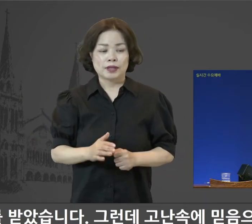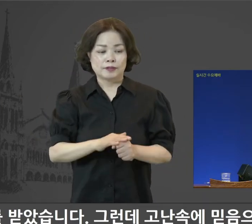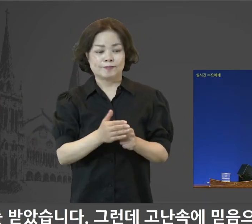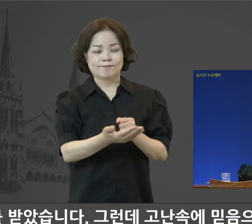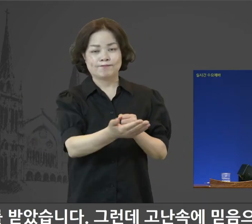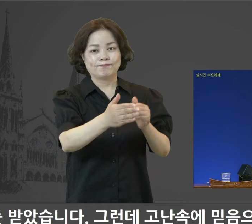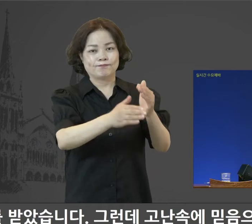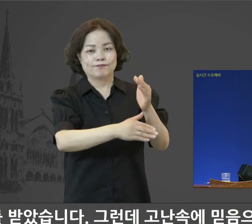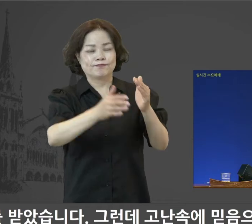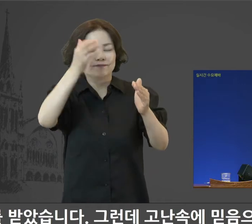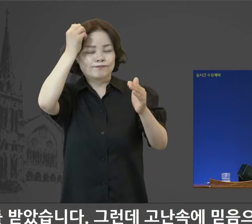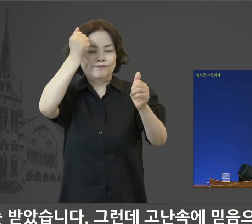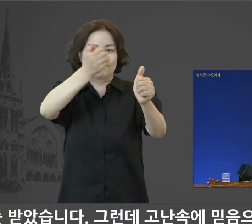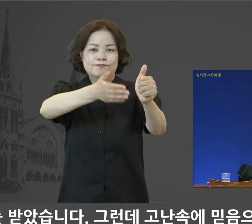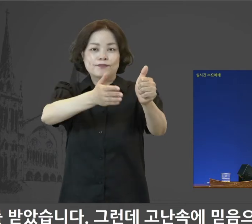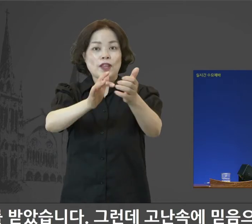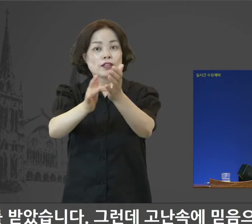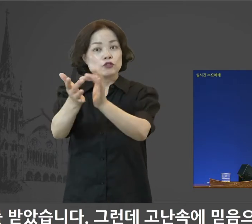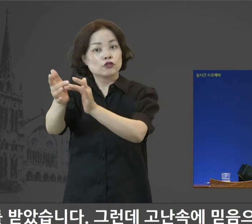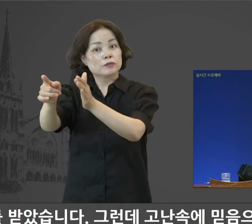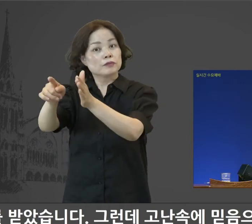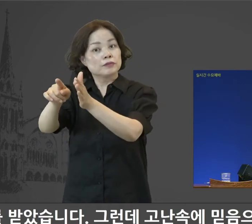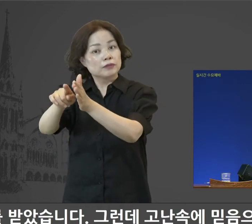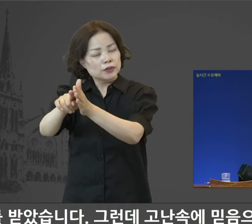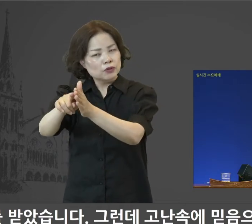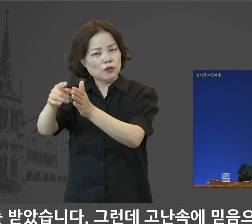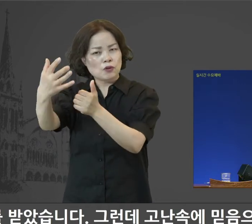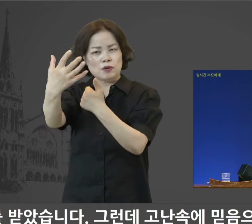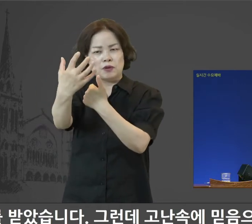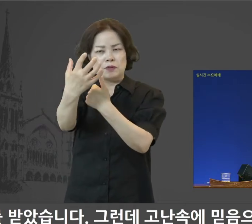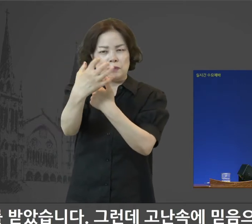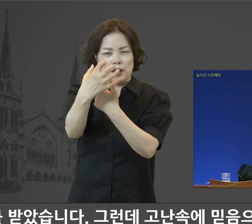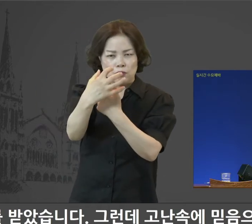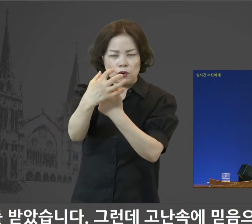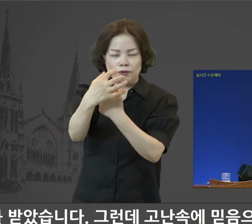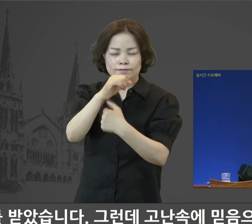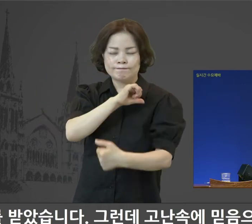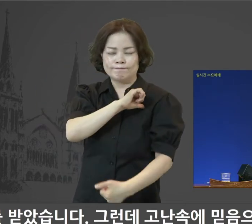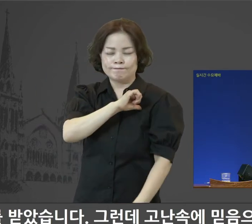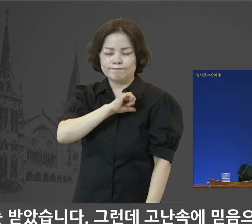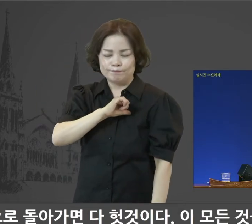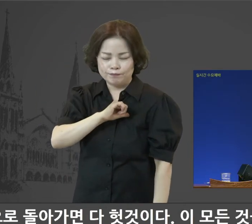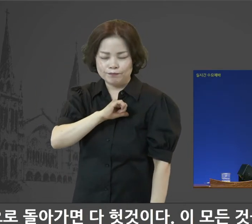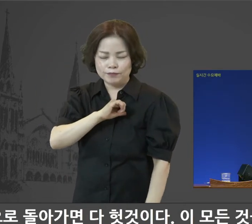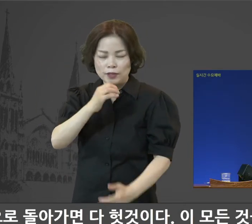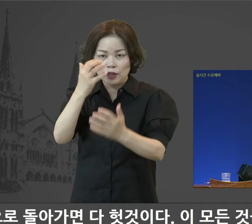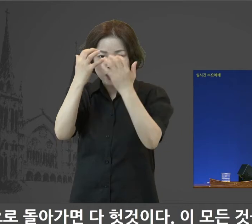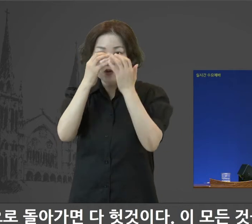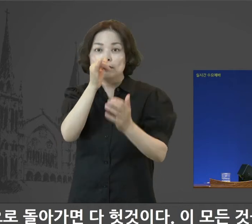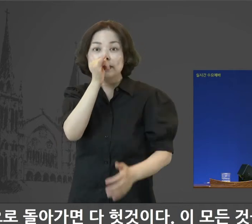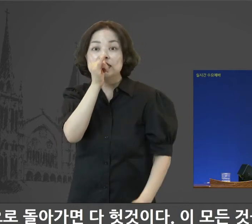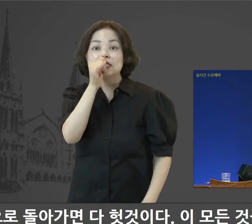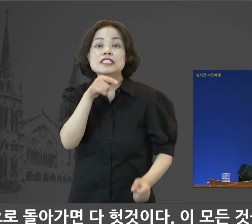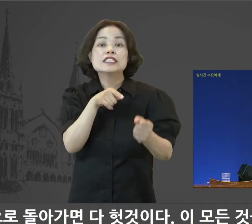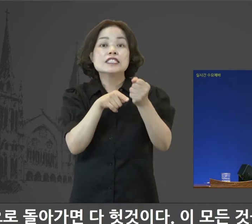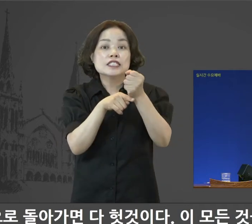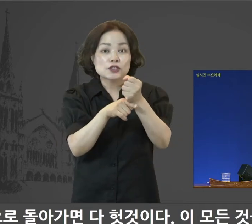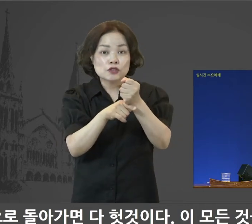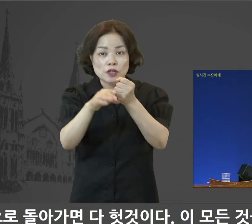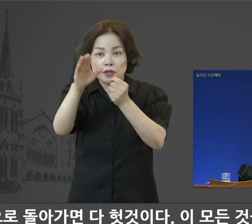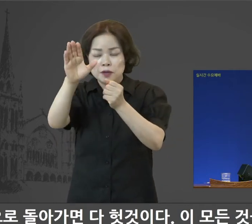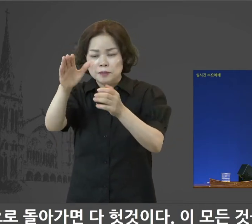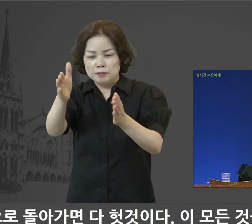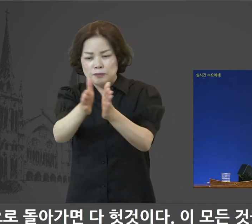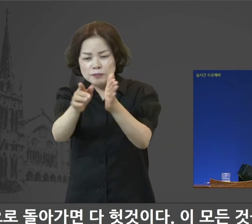사랑하는 성도 여러분, 기억합시다. 우리가 예수를 믿고 박해를 받고 참고 인내하고 괴로움을 받은 것은 믿음 안에 있을